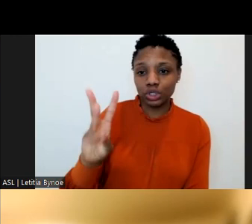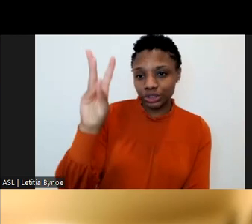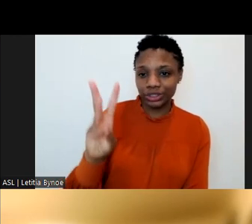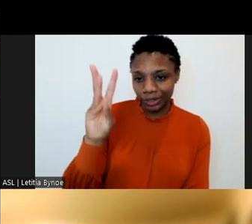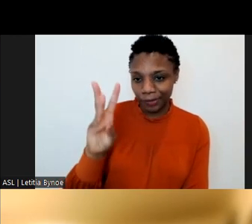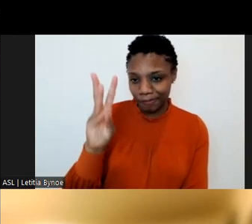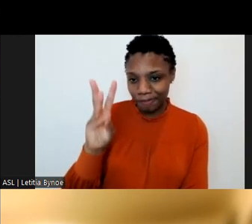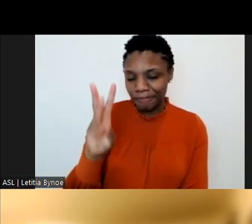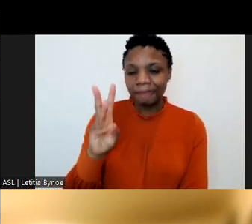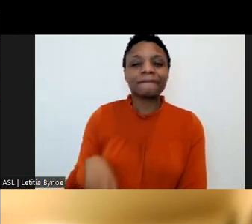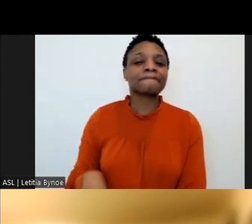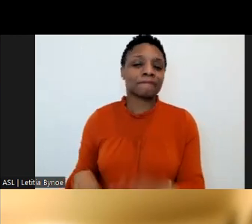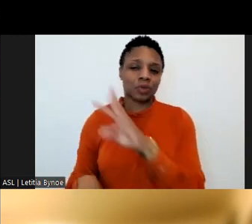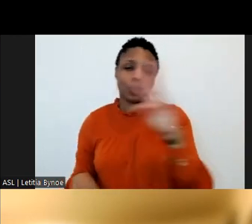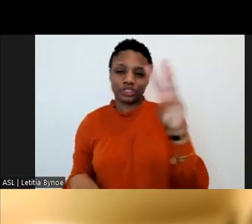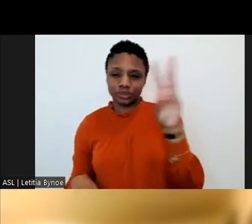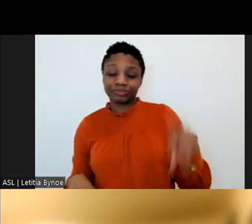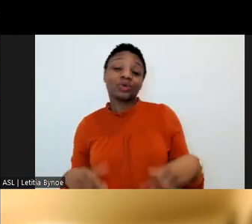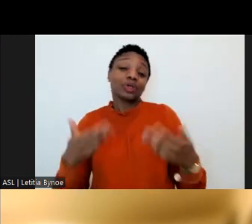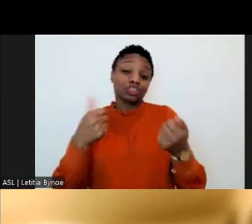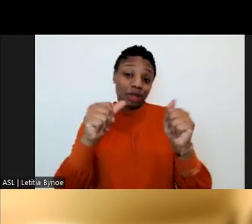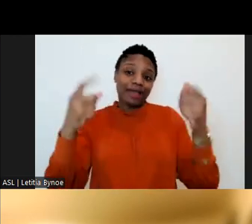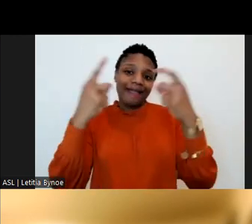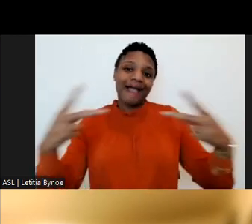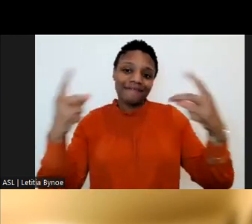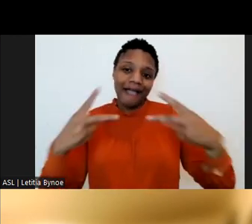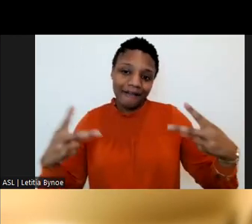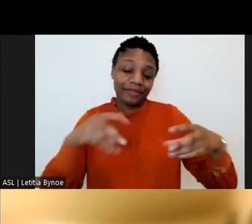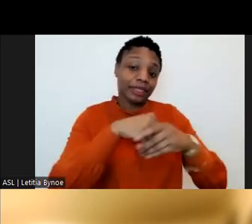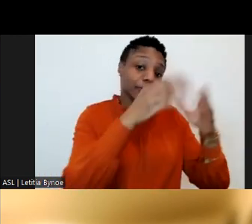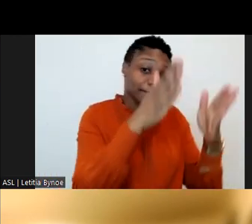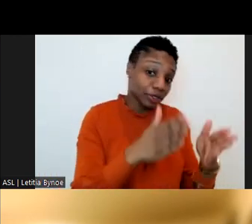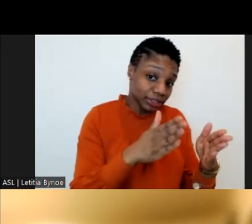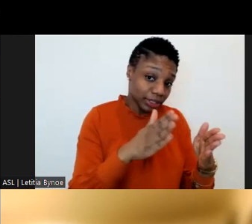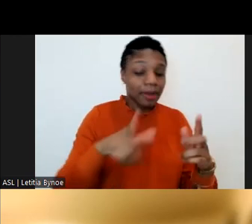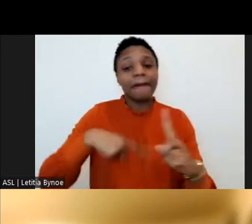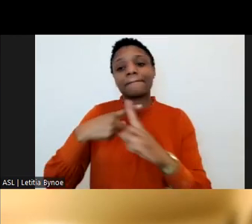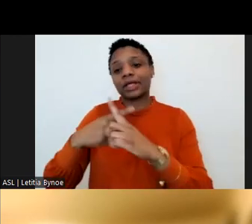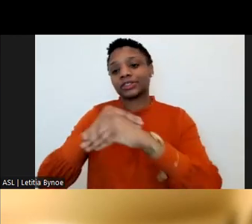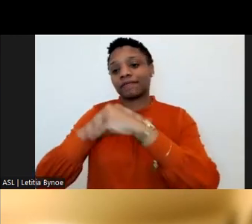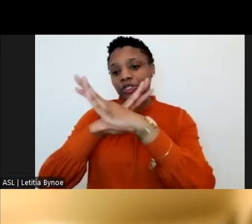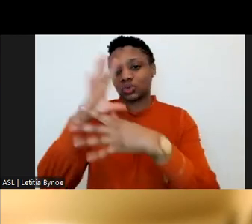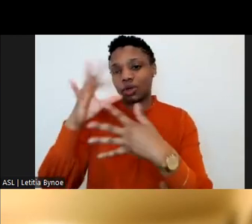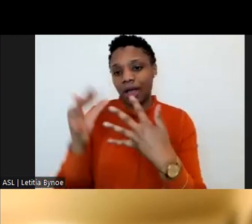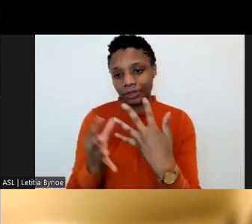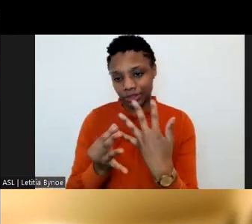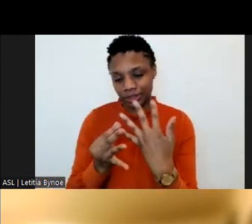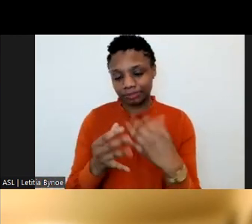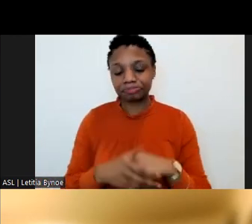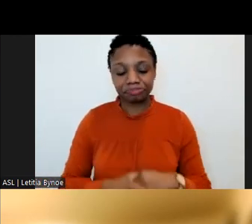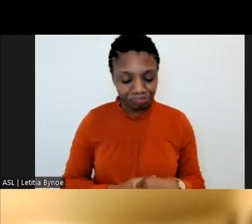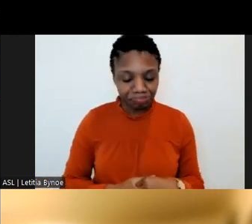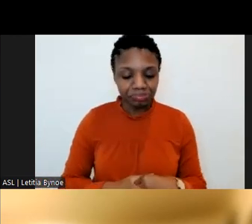próximo reunión va a ser en winster y vamos a hacerlo híbrido eh que va a ser en